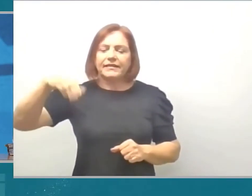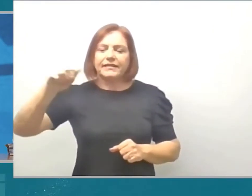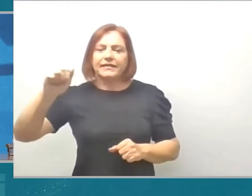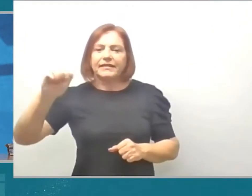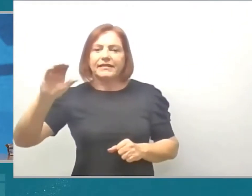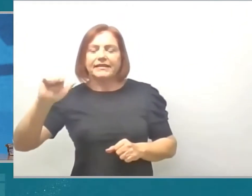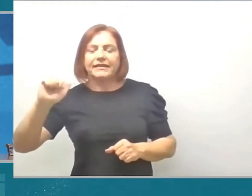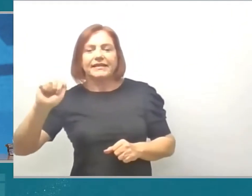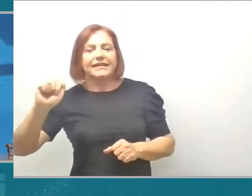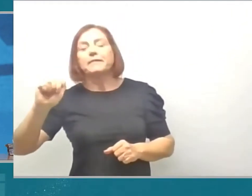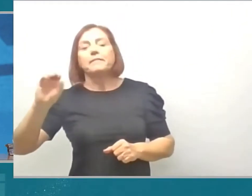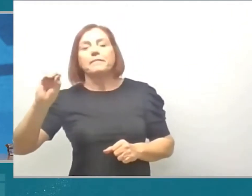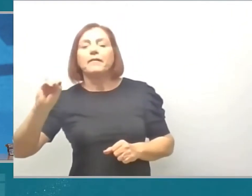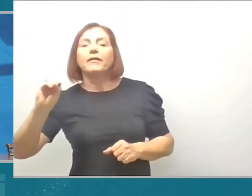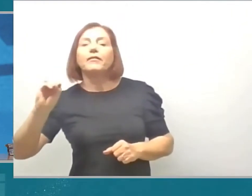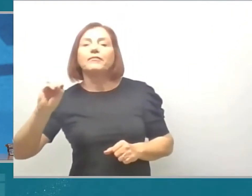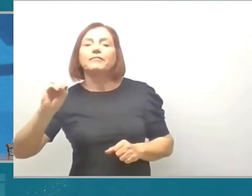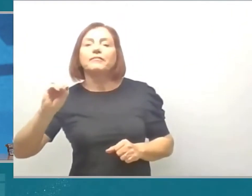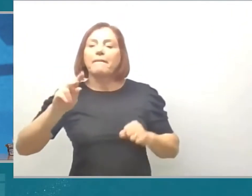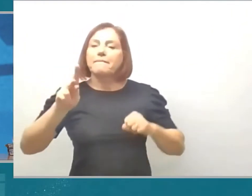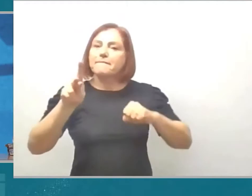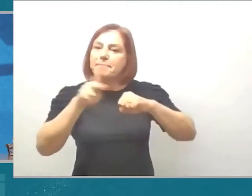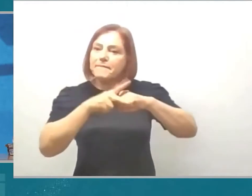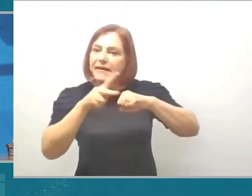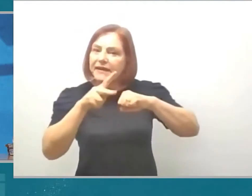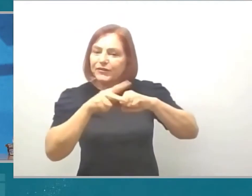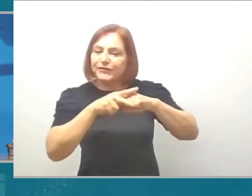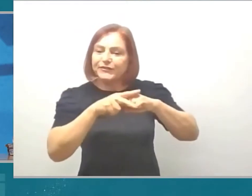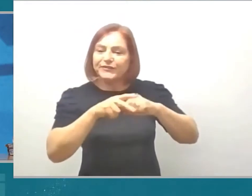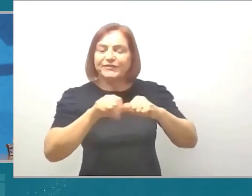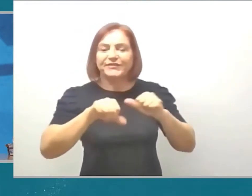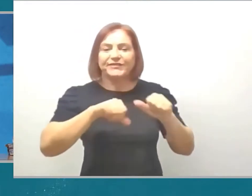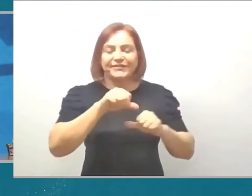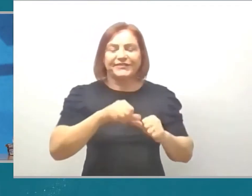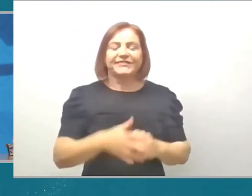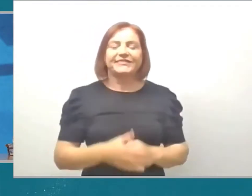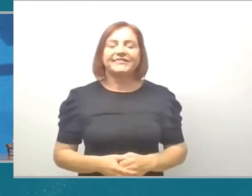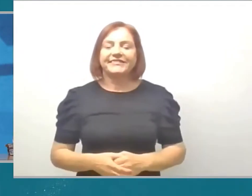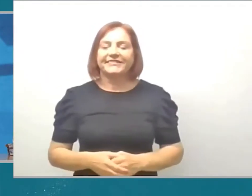Deus. Amém. Então, irmãos, aqui nós vemos que João Batista,